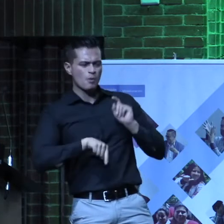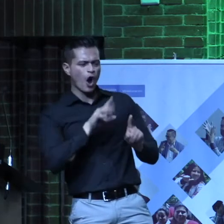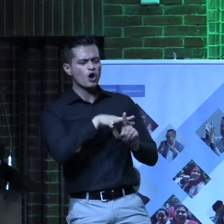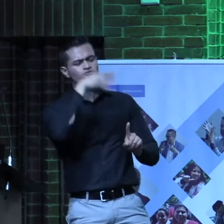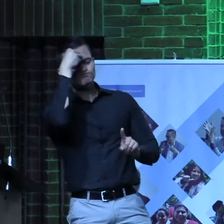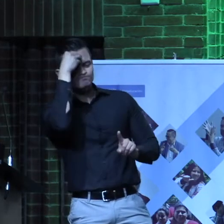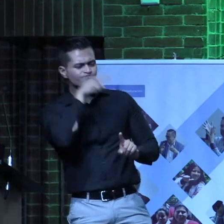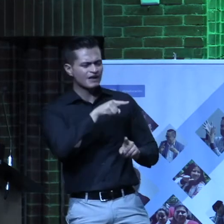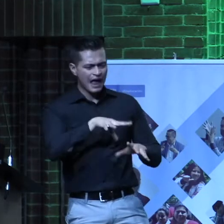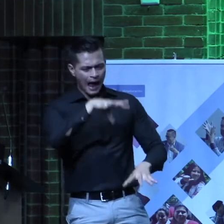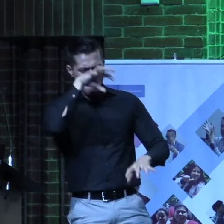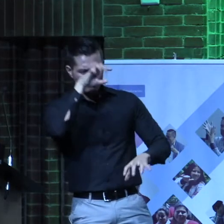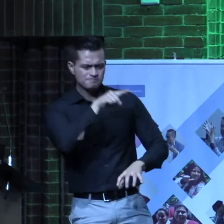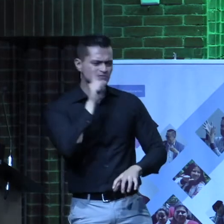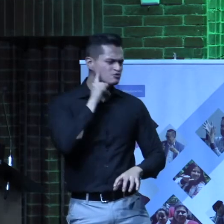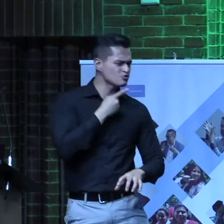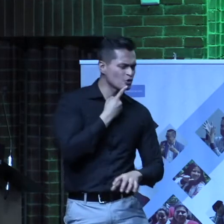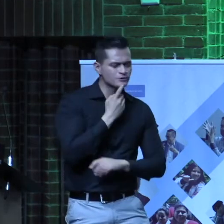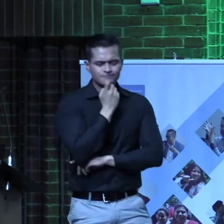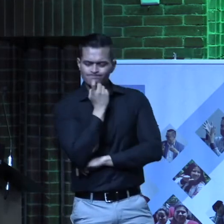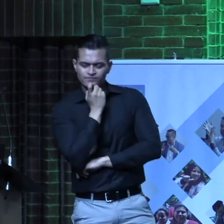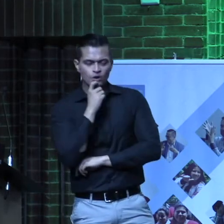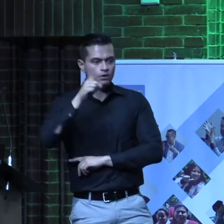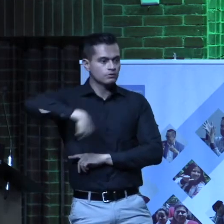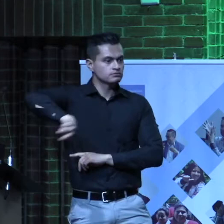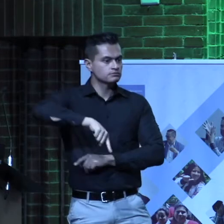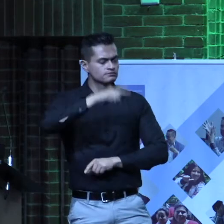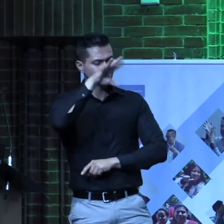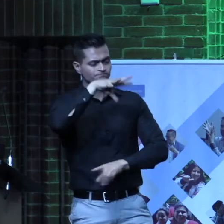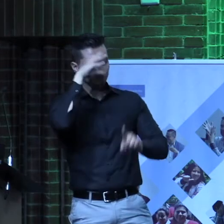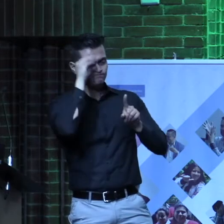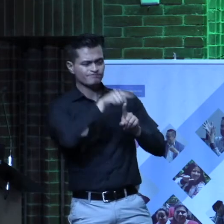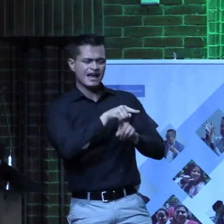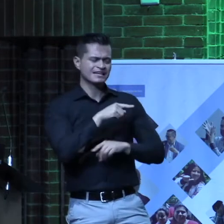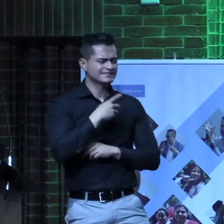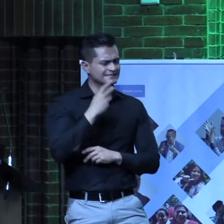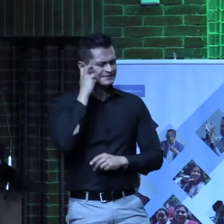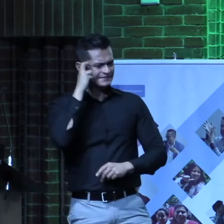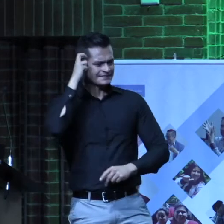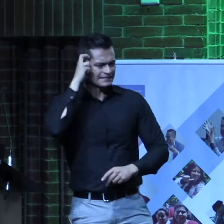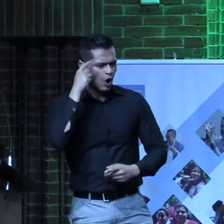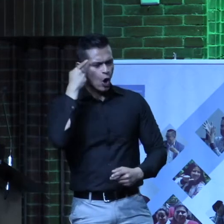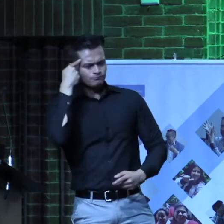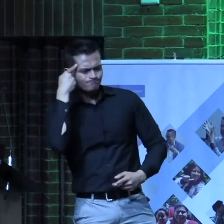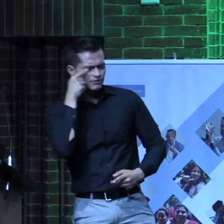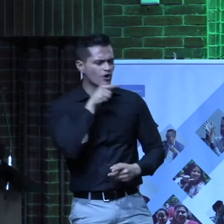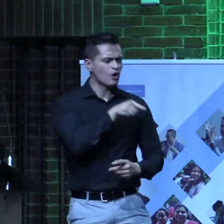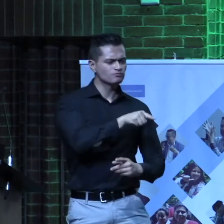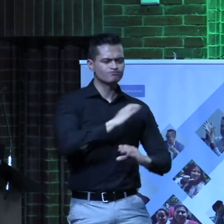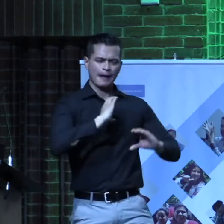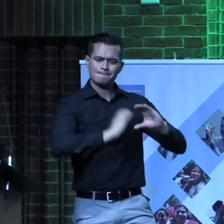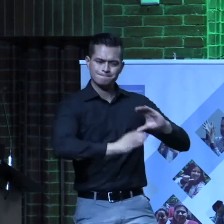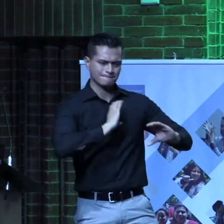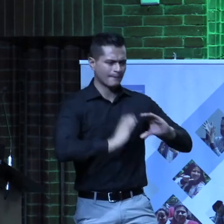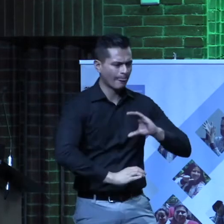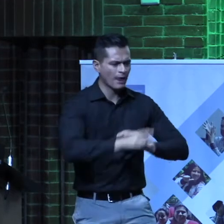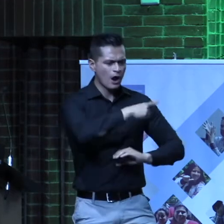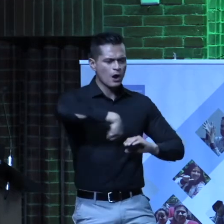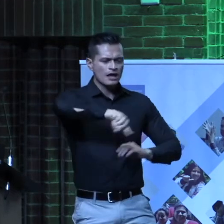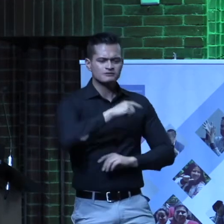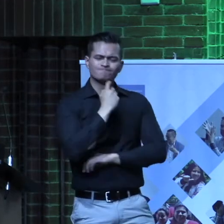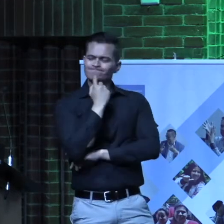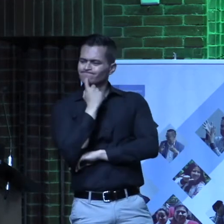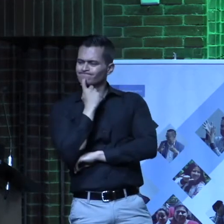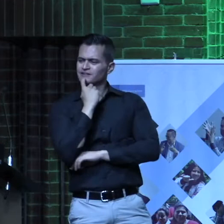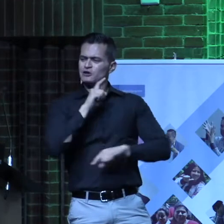que las personas sordas son sordomudos, tienen problemas cognitivos, no se pueden comunicar. Esta barrera actitudinal es